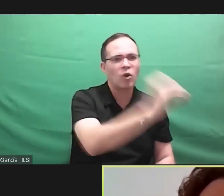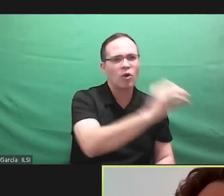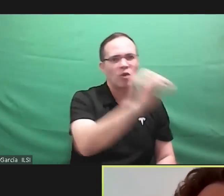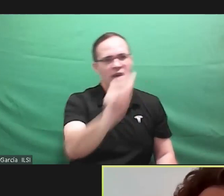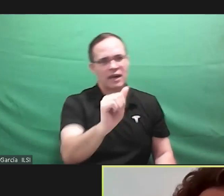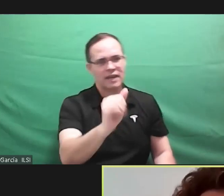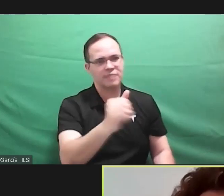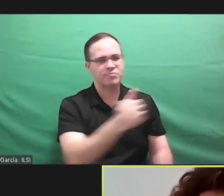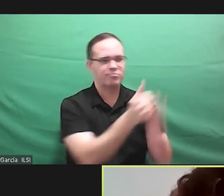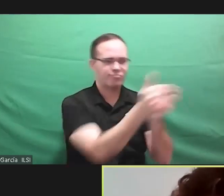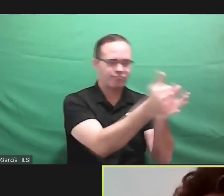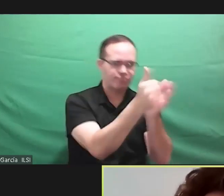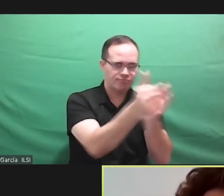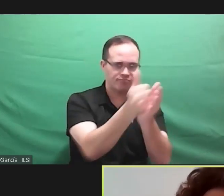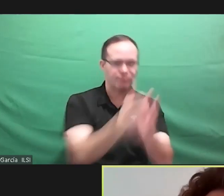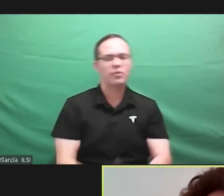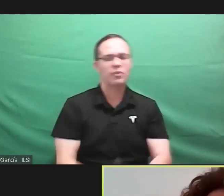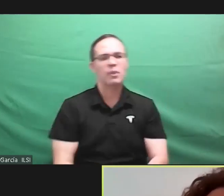por favor.